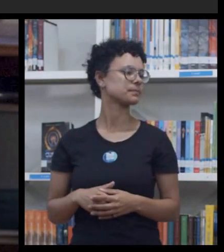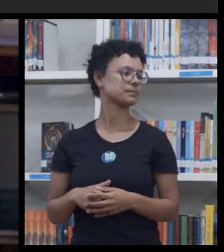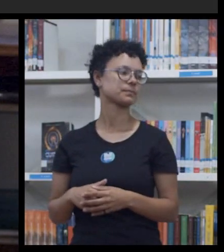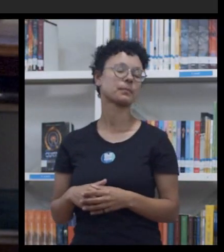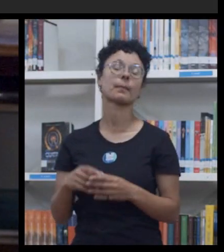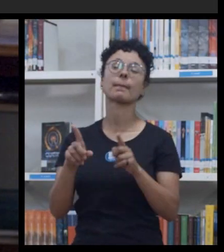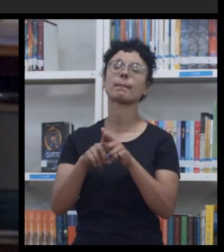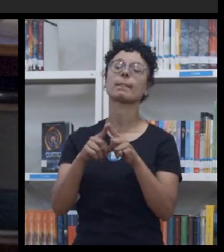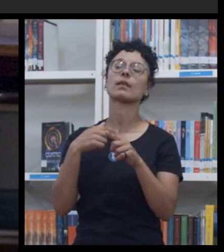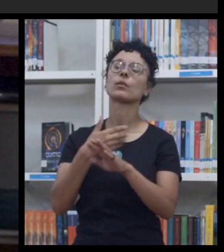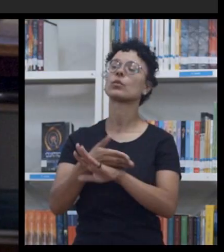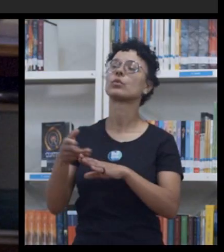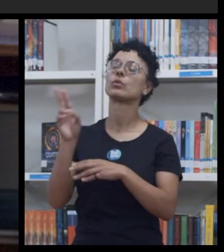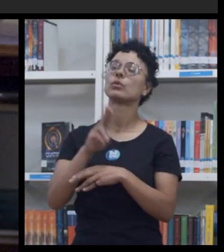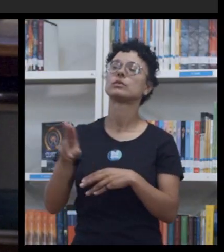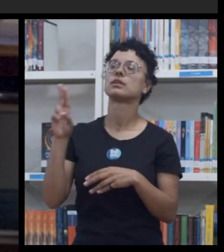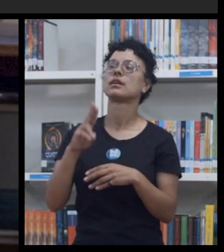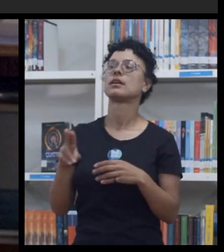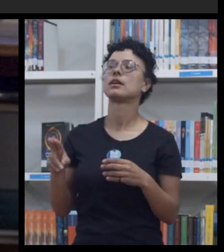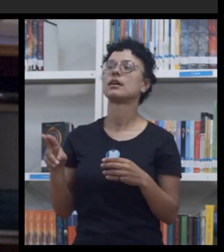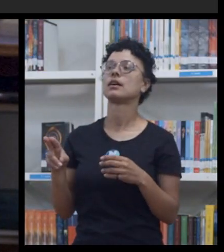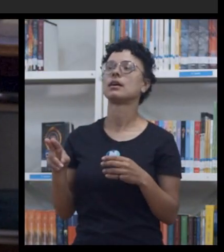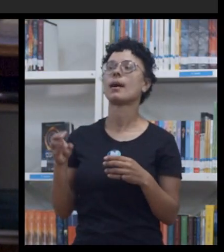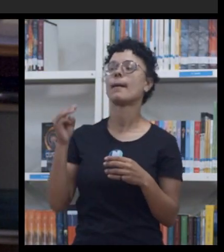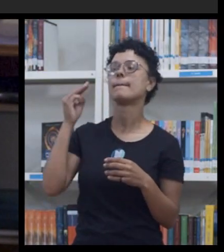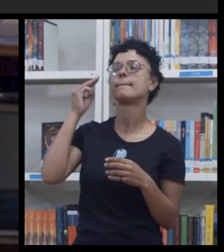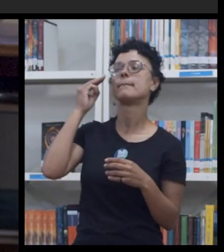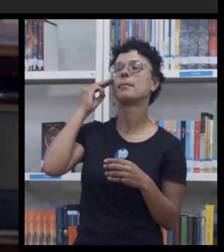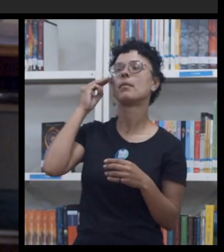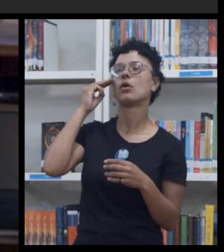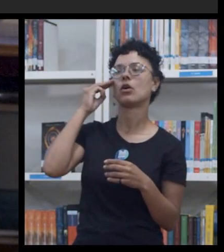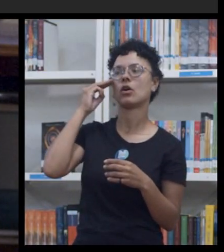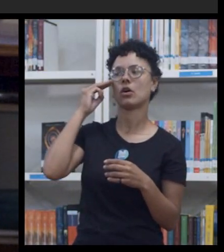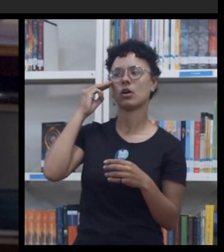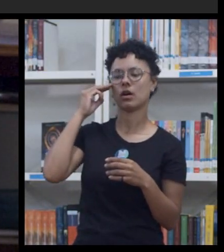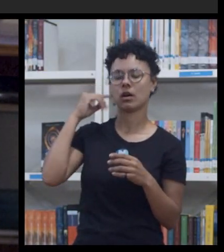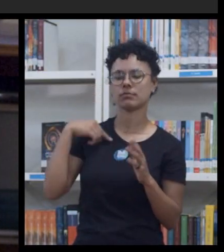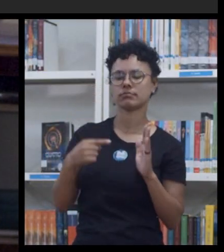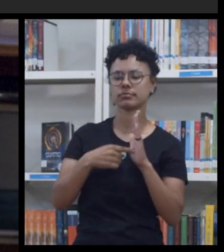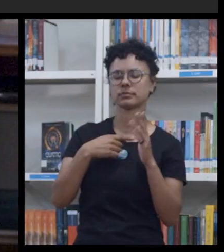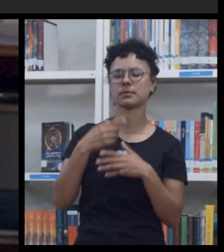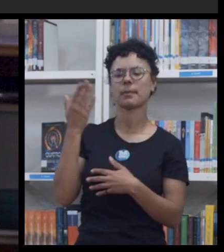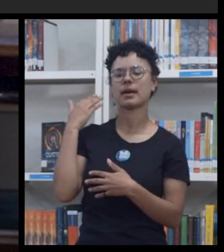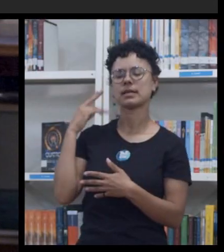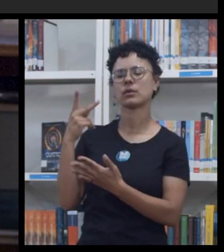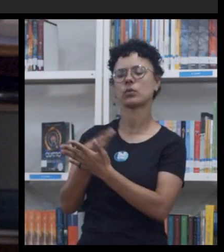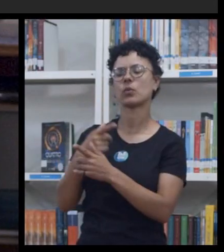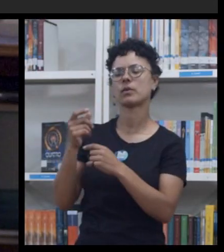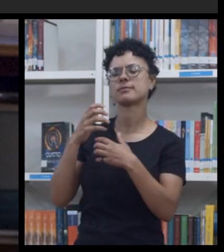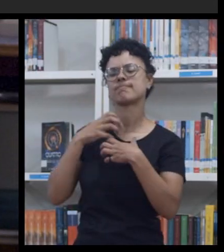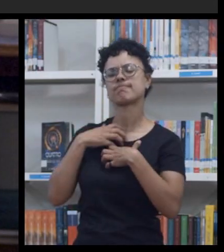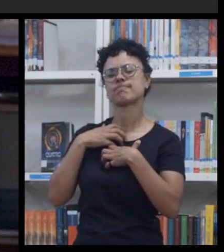Eu uso muito também a memória afetiva que eu tenho, as coisas que aconteceram, os sentimentos que